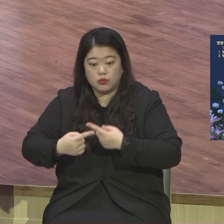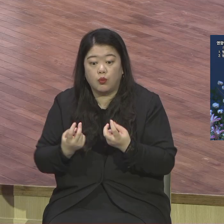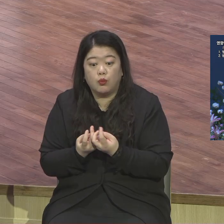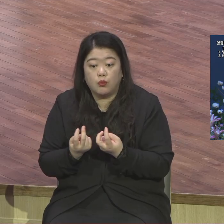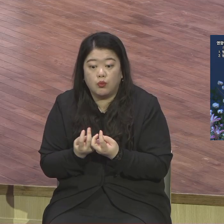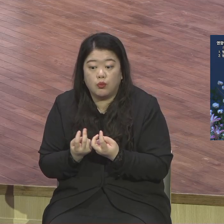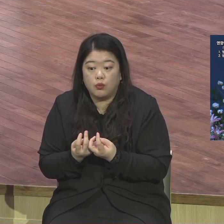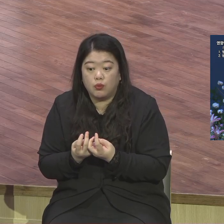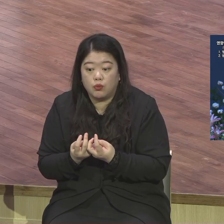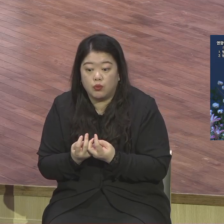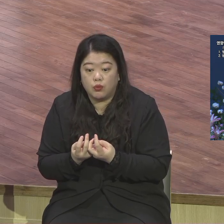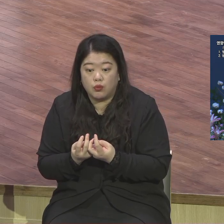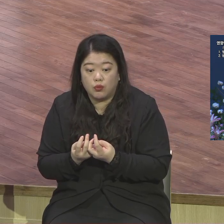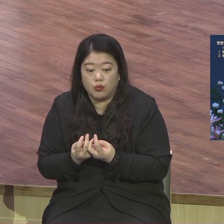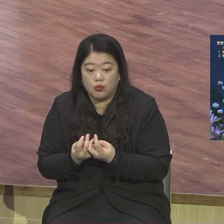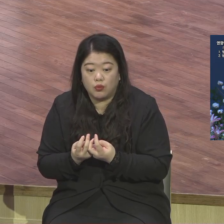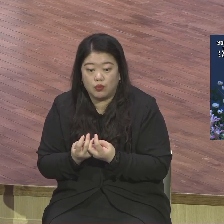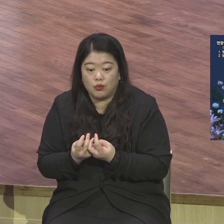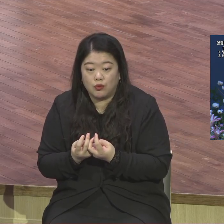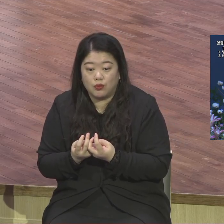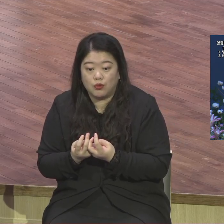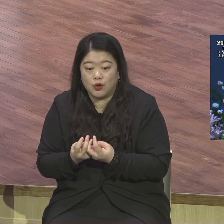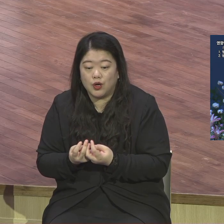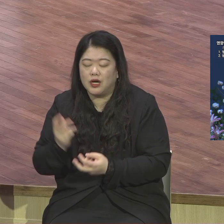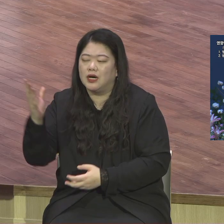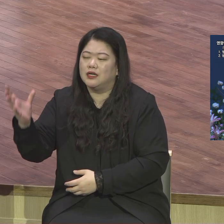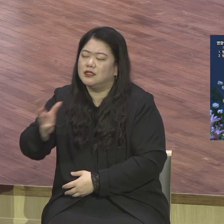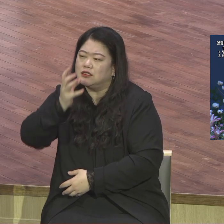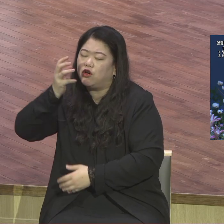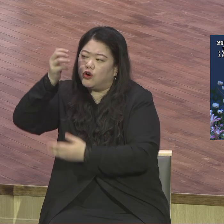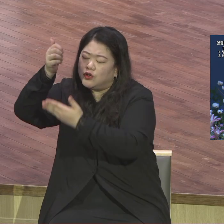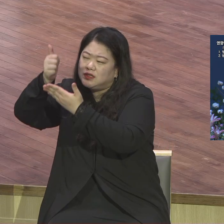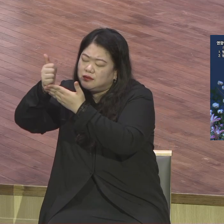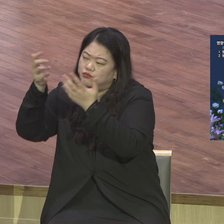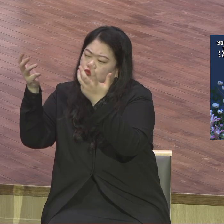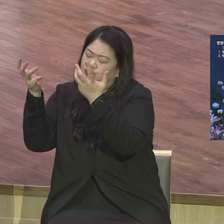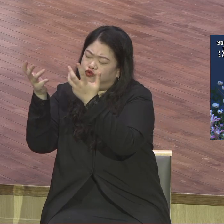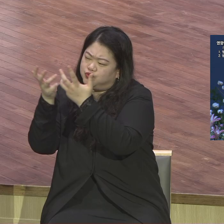그것은 성령의 도우심의 힘이셔야 돼요.